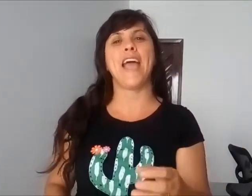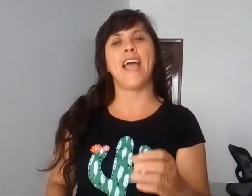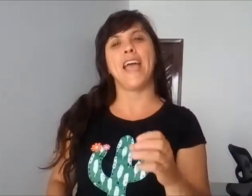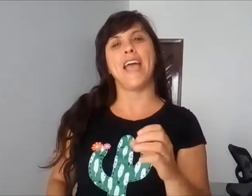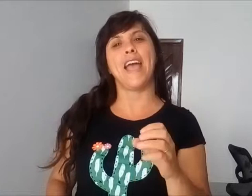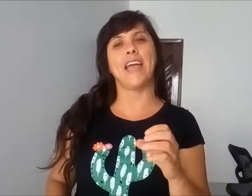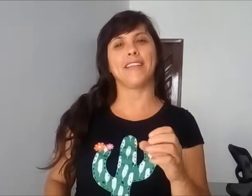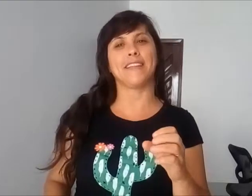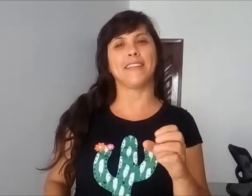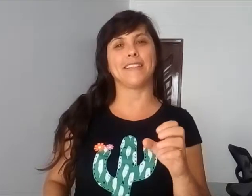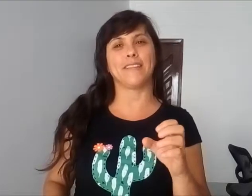pedra